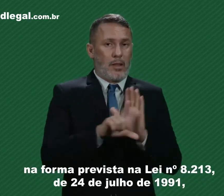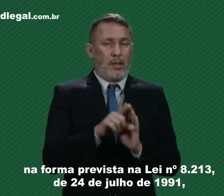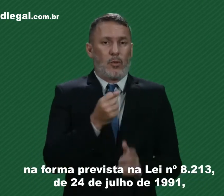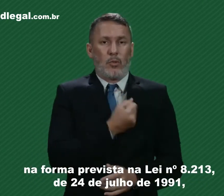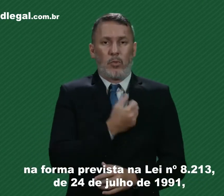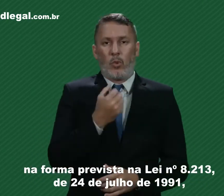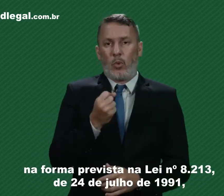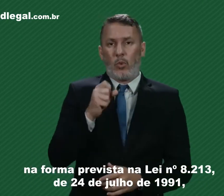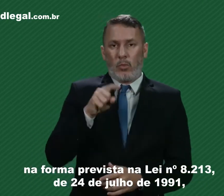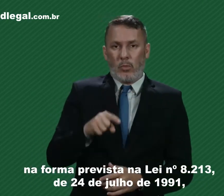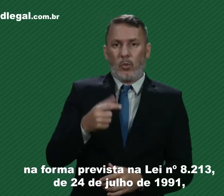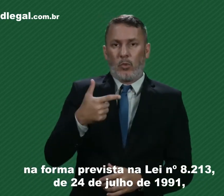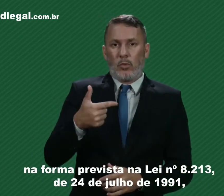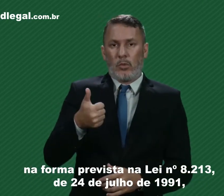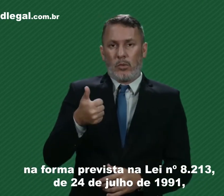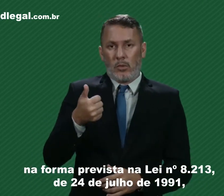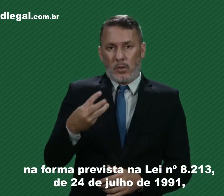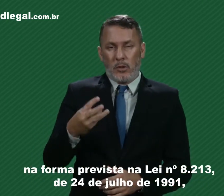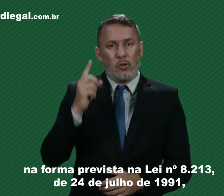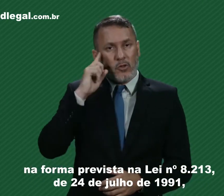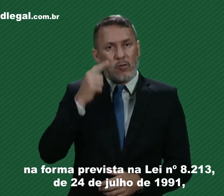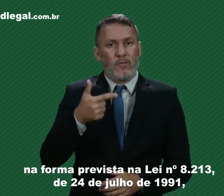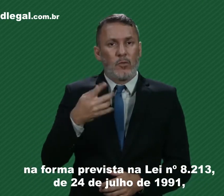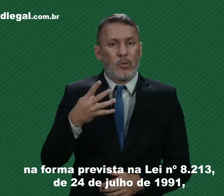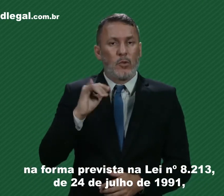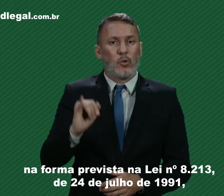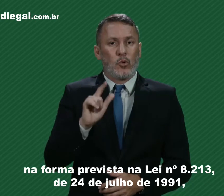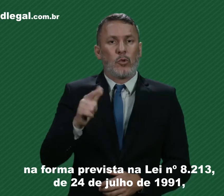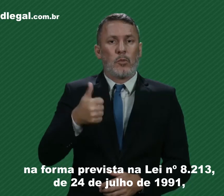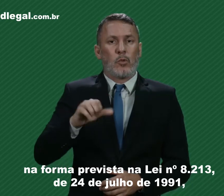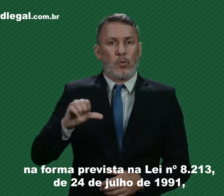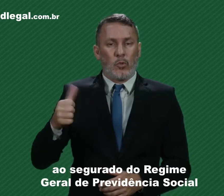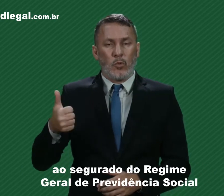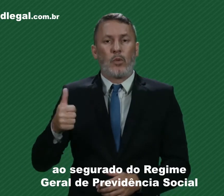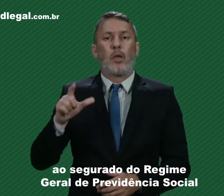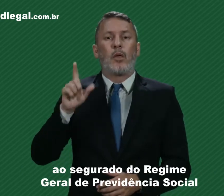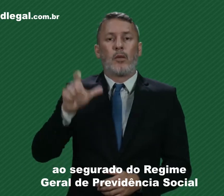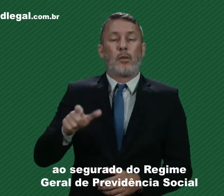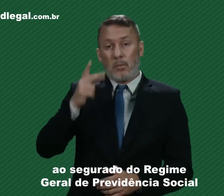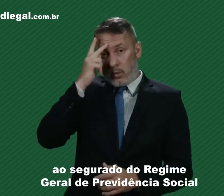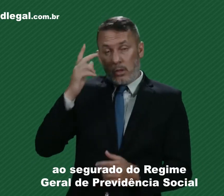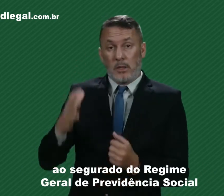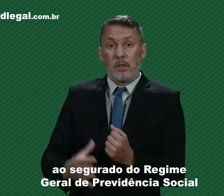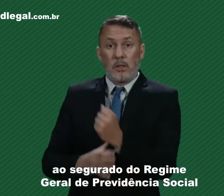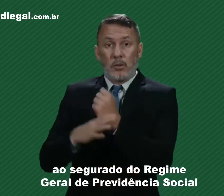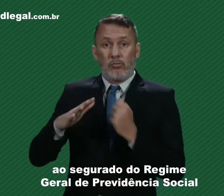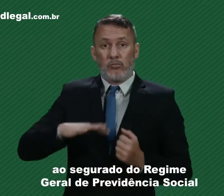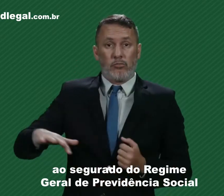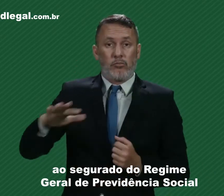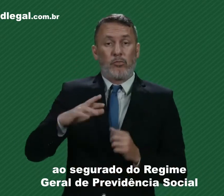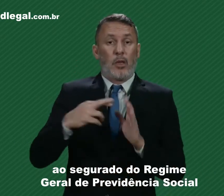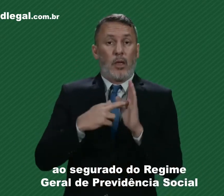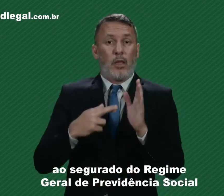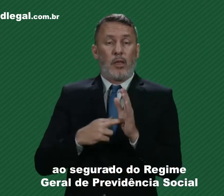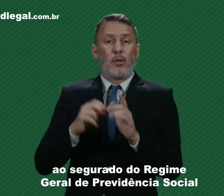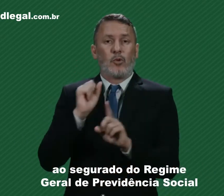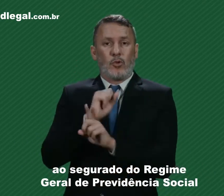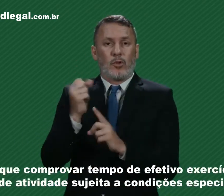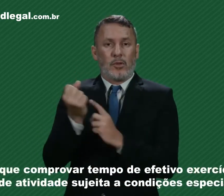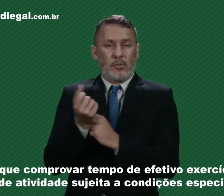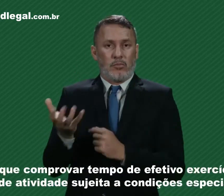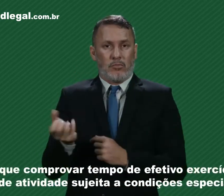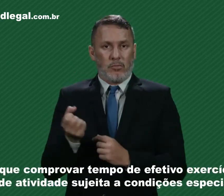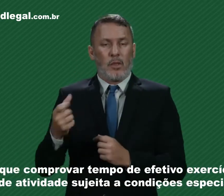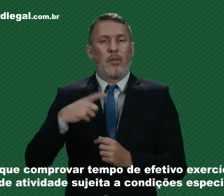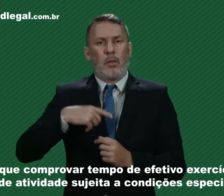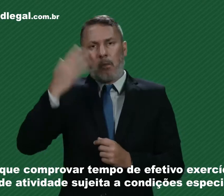nº 8.213, de 24 de julho de 1991, ao segurado do regime geral de previdência social